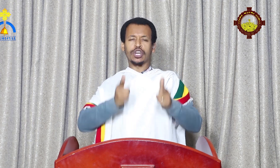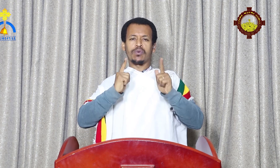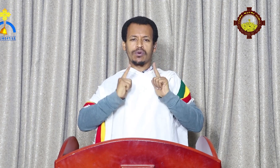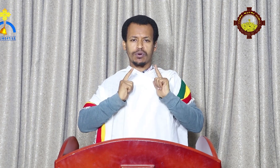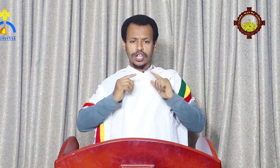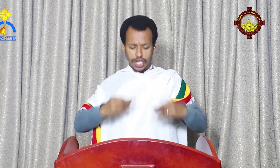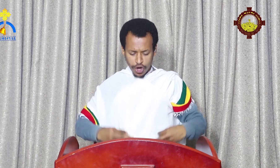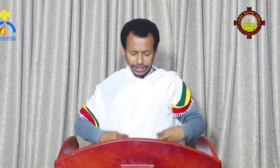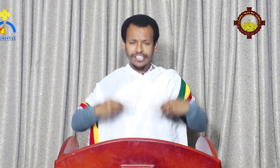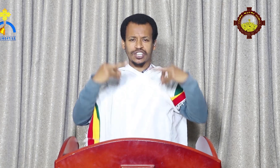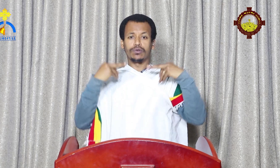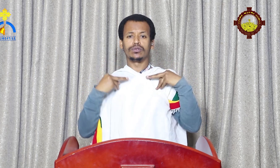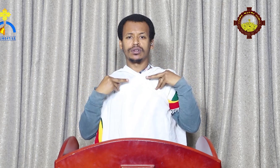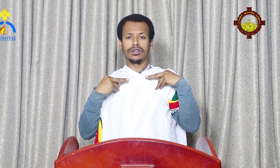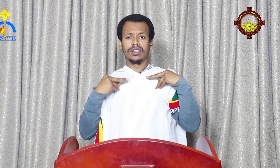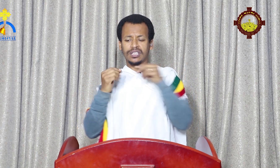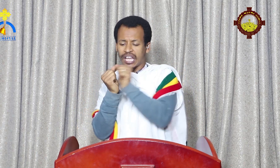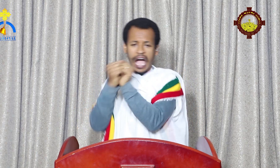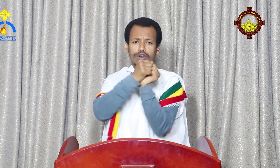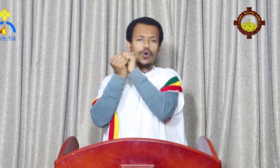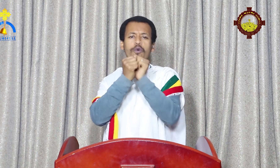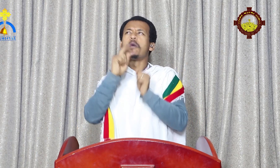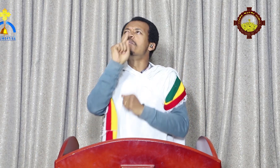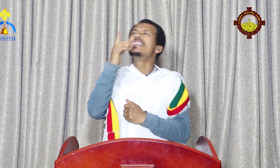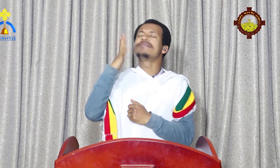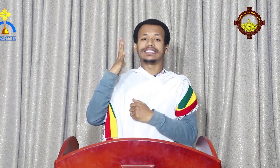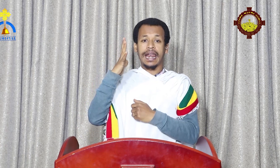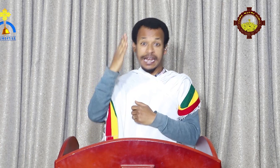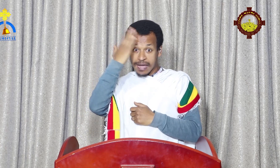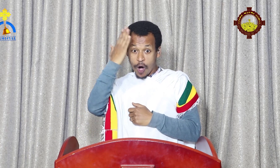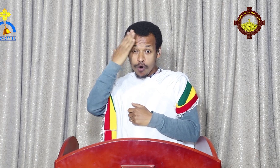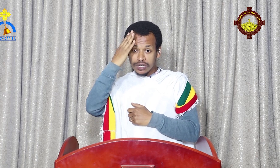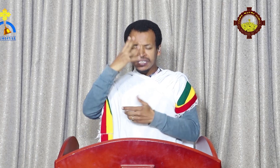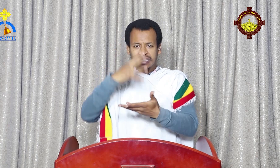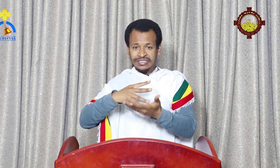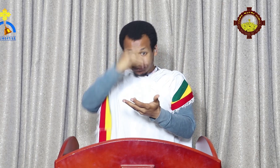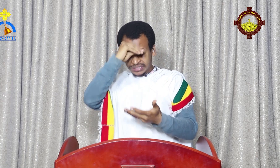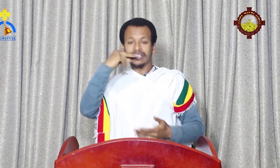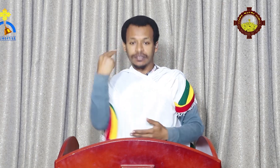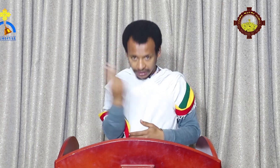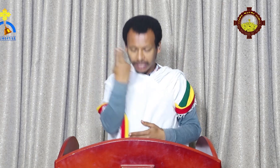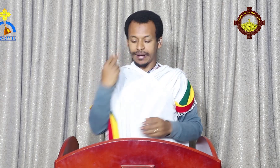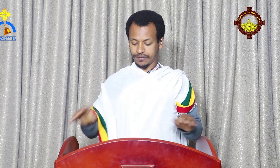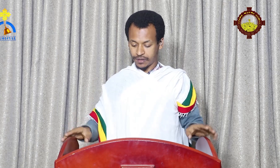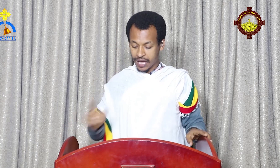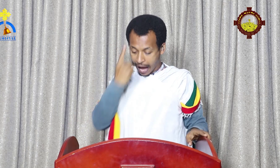ኑሯቸው፣ ሕይወታቸው፣ ተጋድሎ ምን ይመስላል ለማወቅ ትምህርት ይጠቅማል። ይህ